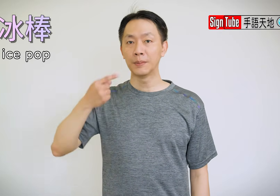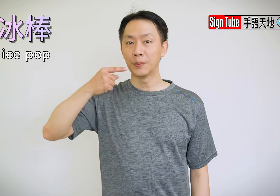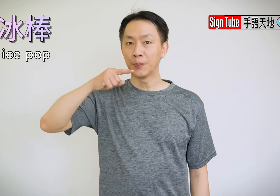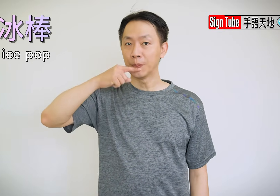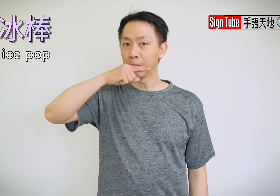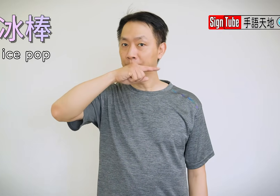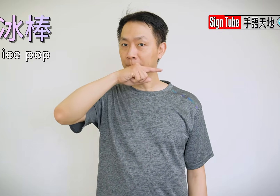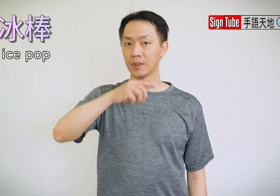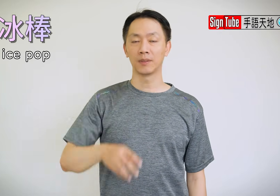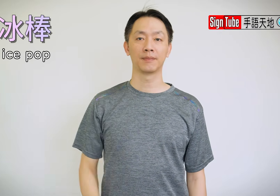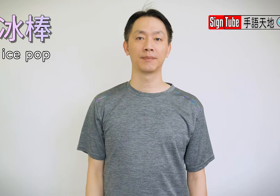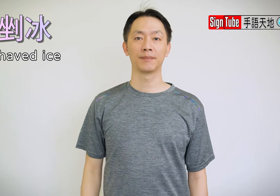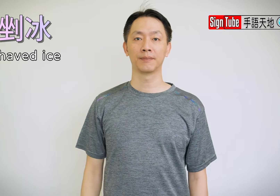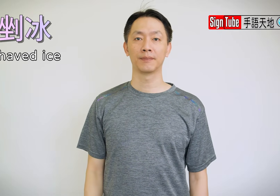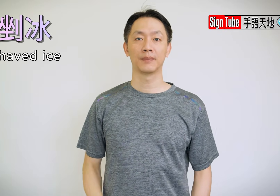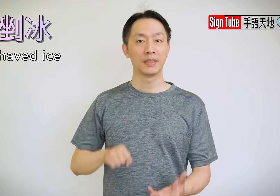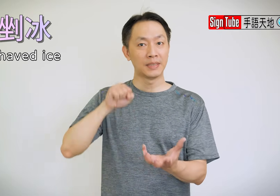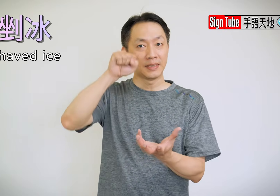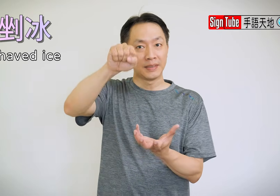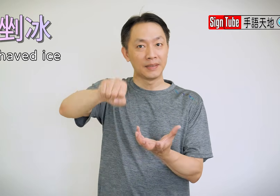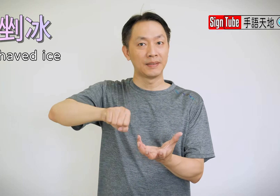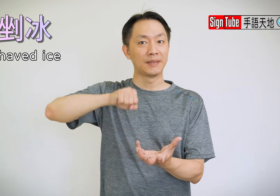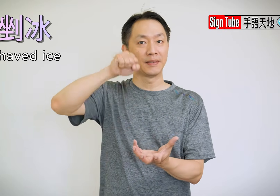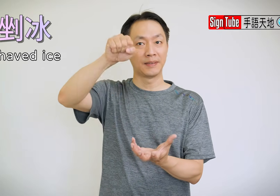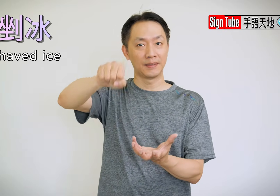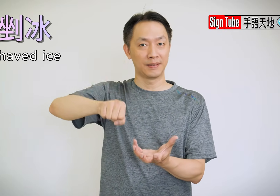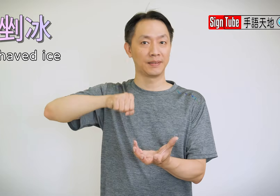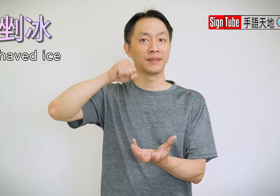冰棒、搓冰、